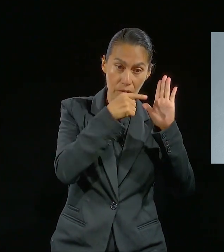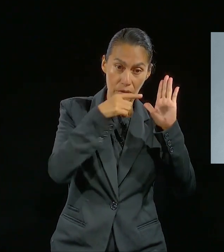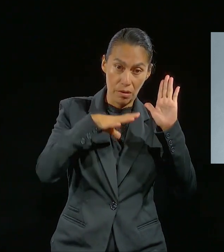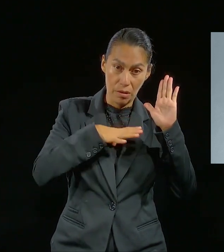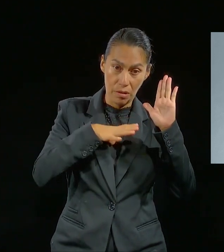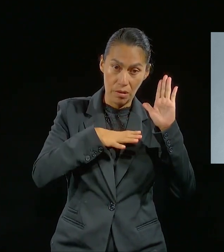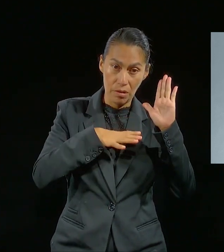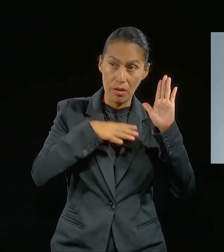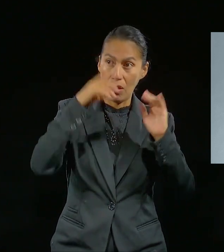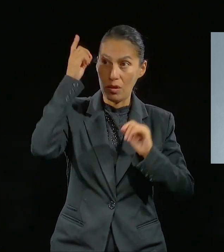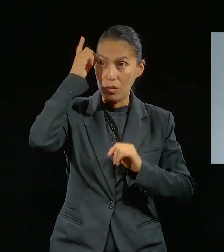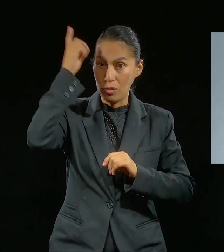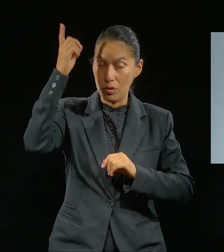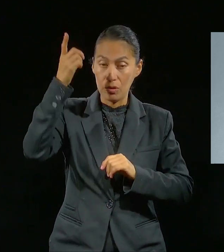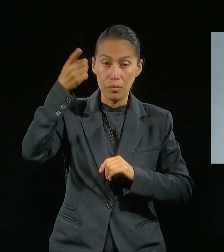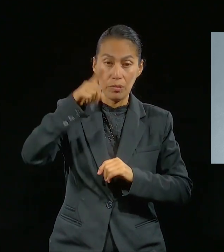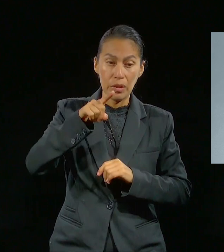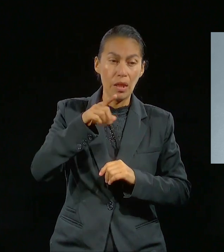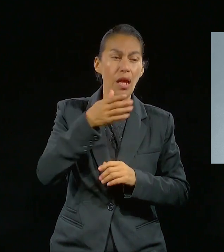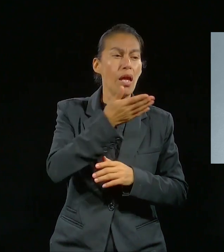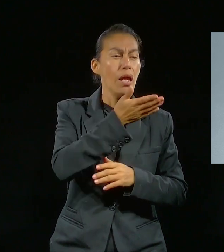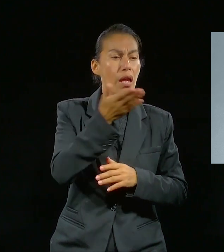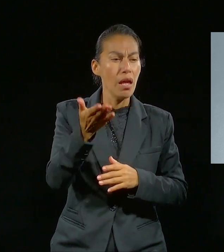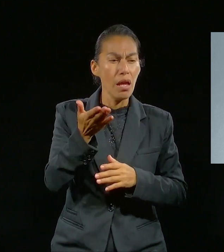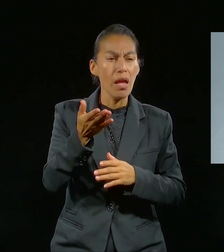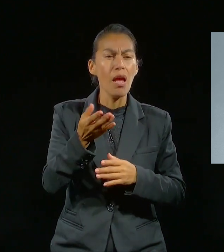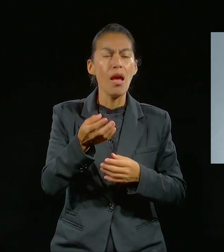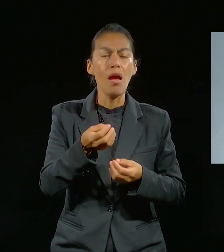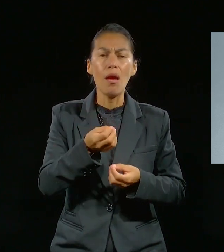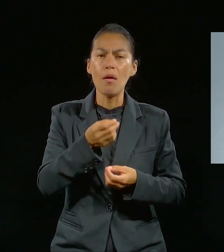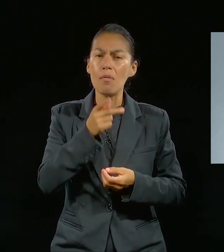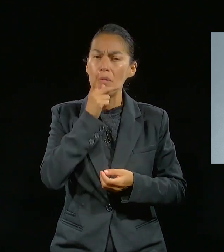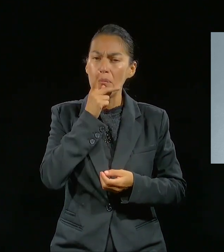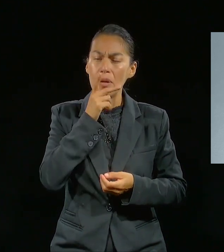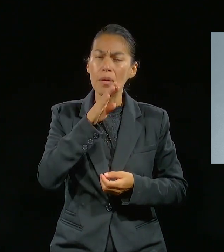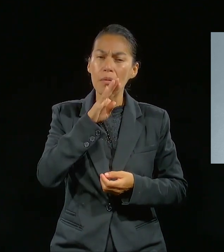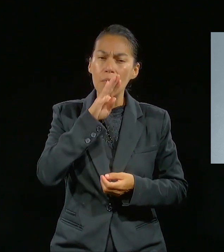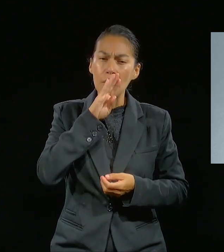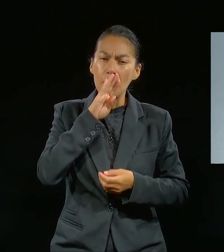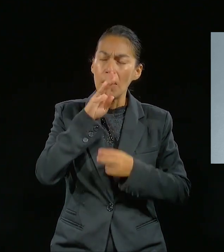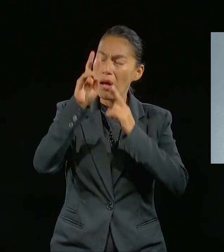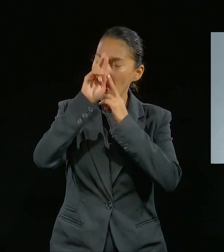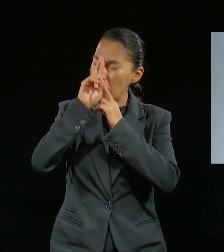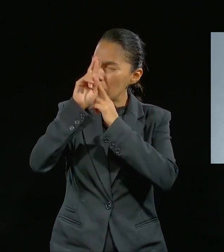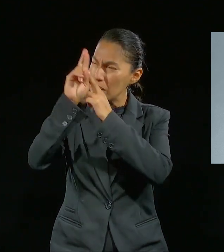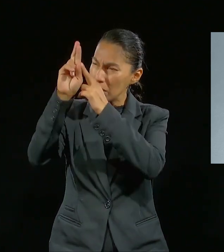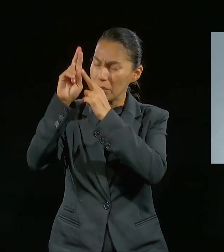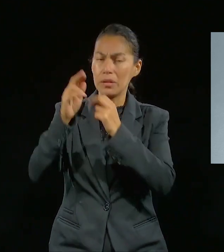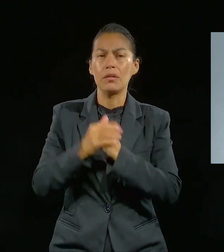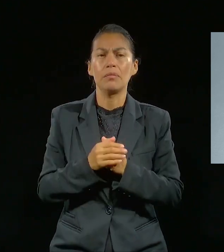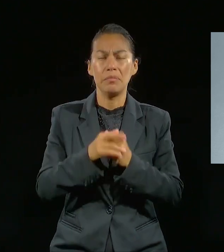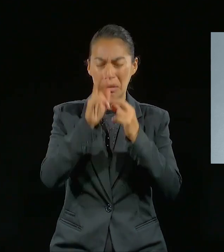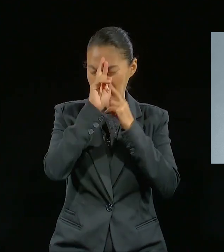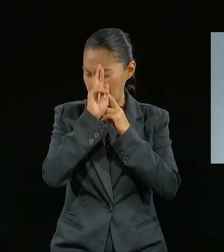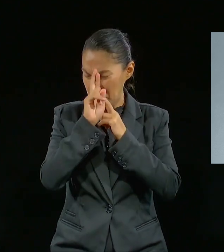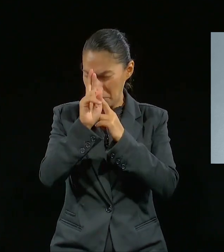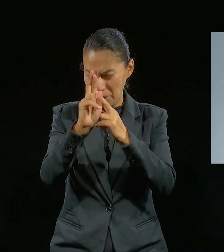una promesa para que tus días se alarguen sobre la tierra que el Señor, tu Dios, te